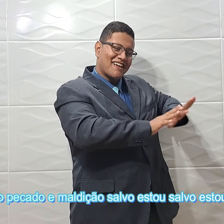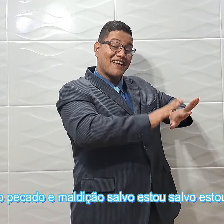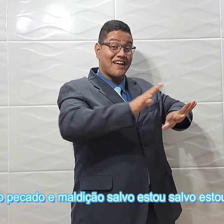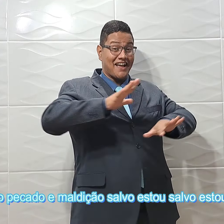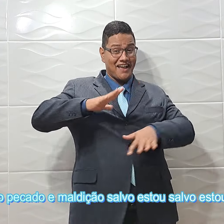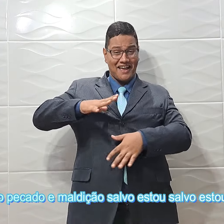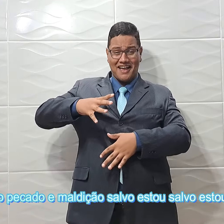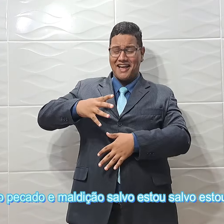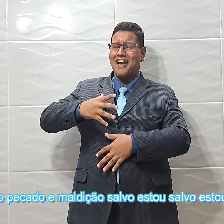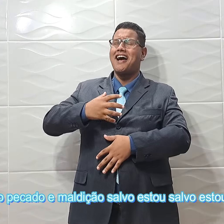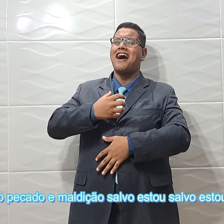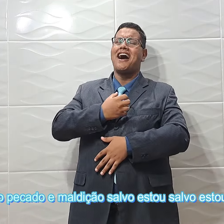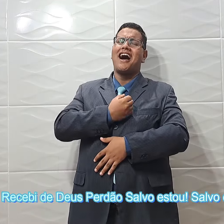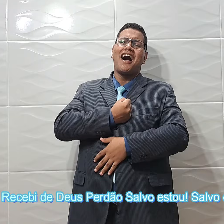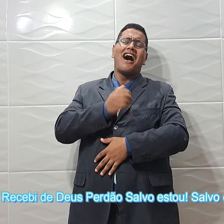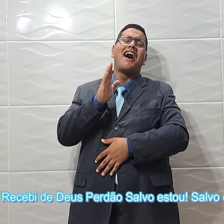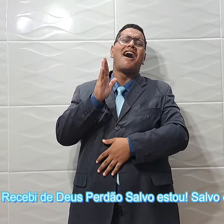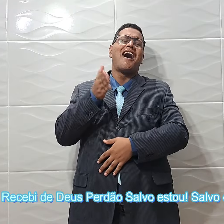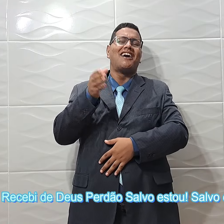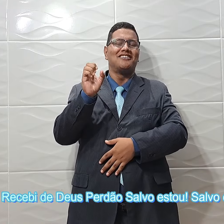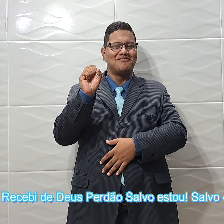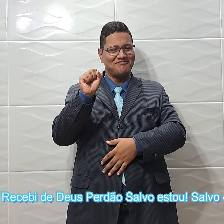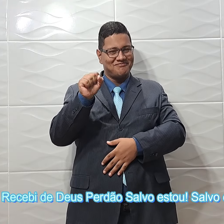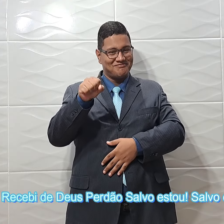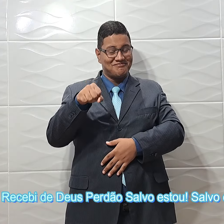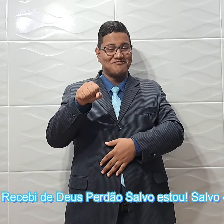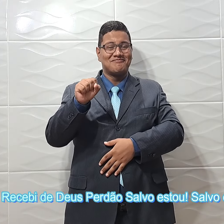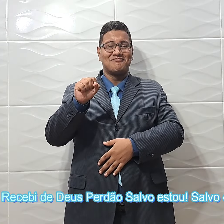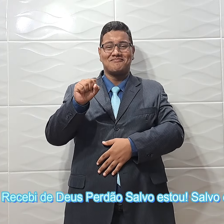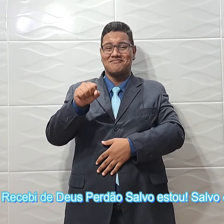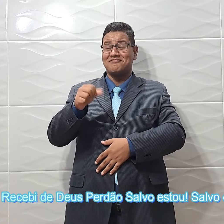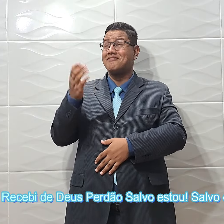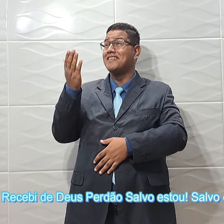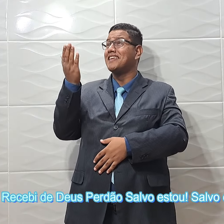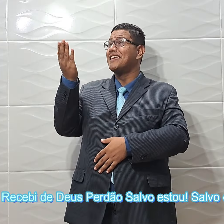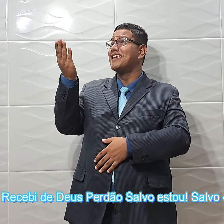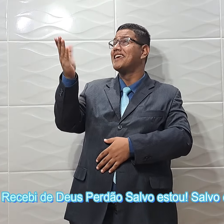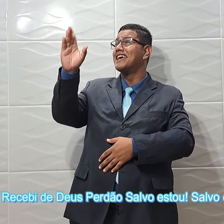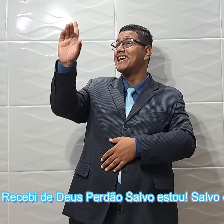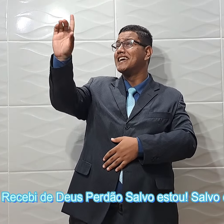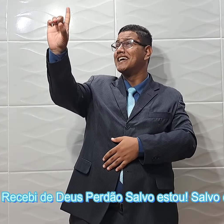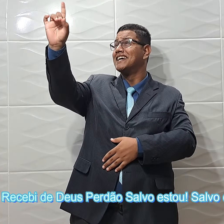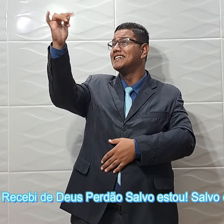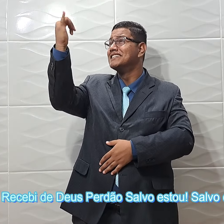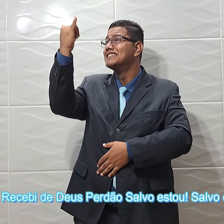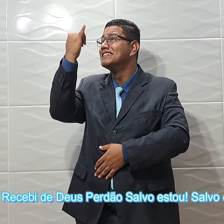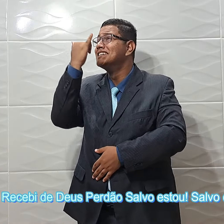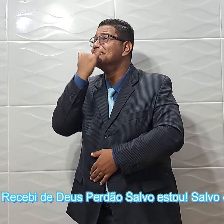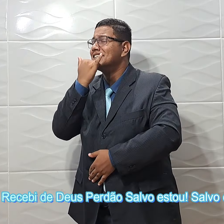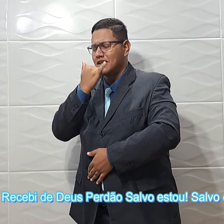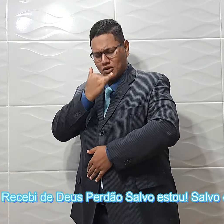salvo estou. Recebi de Deus perdão.